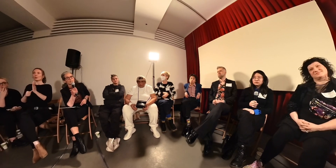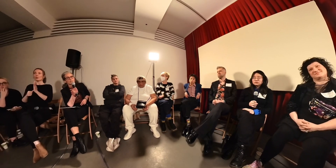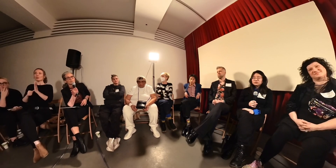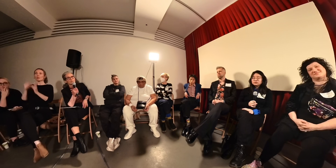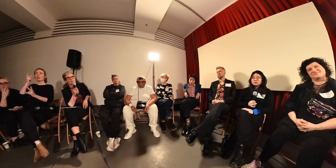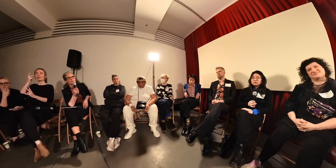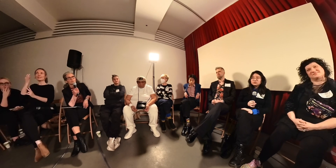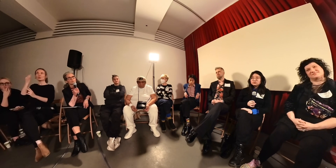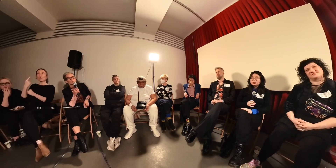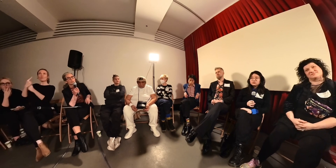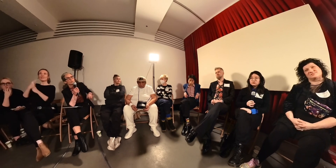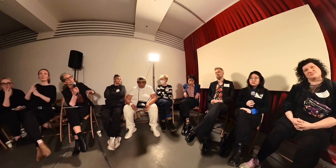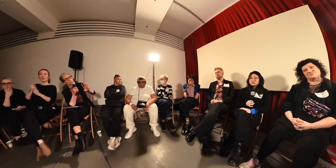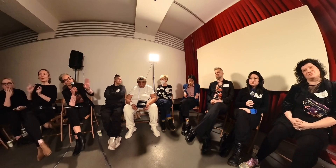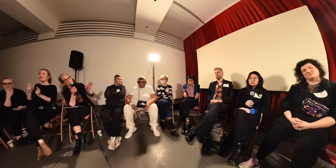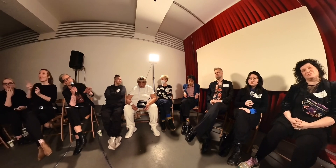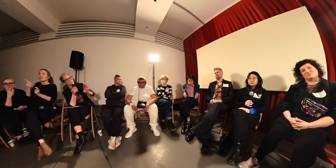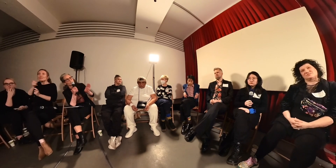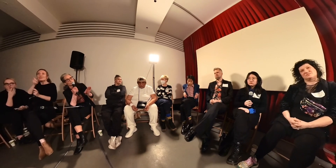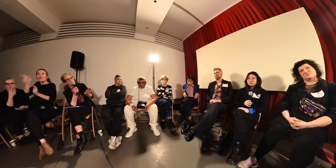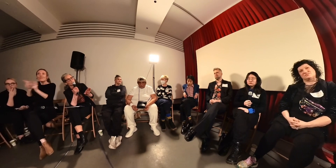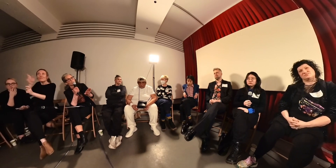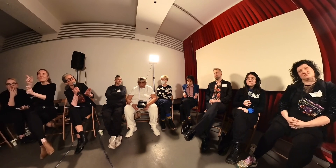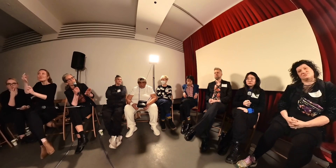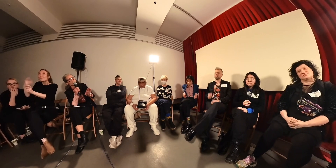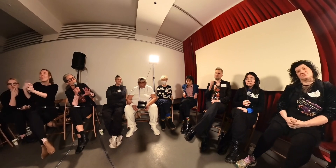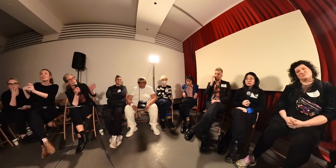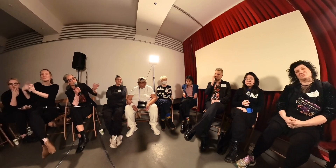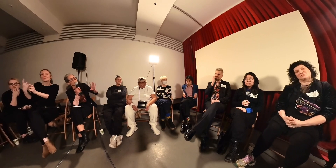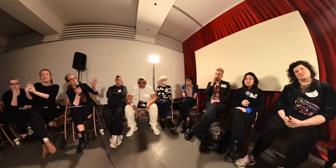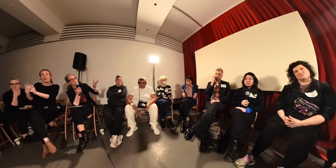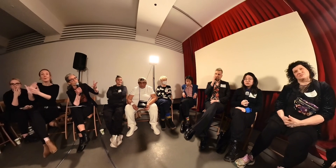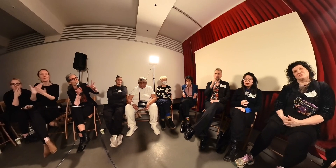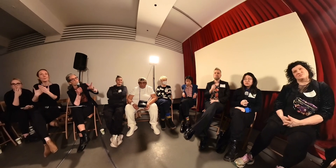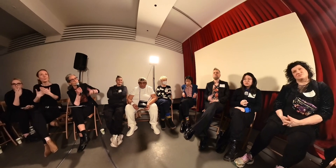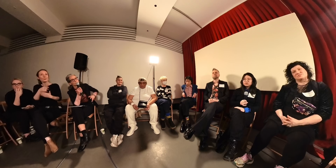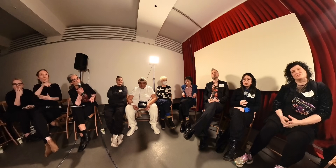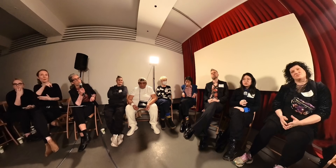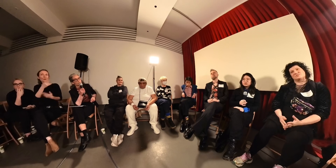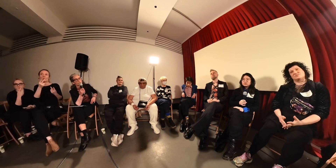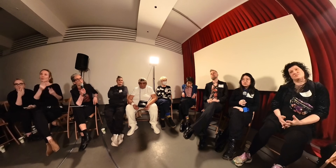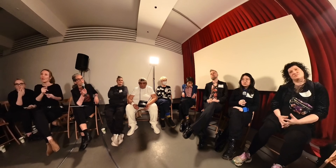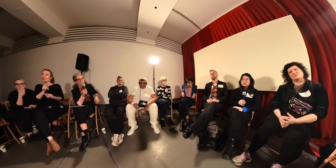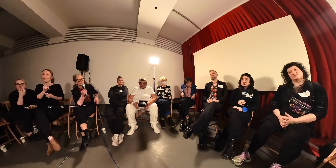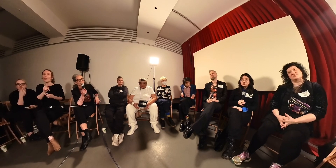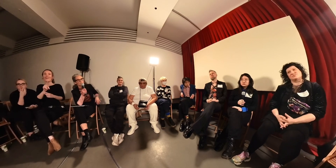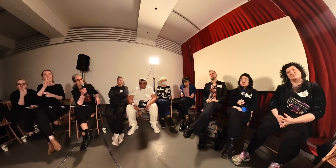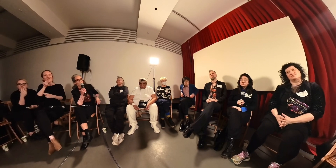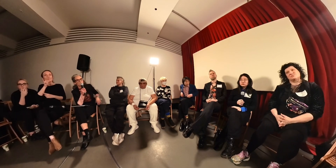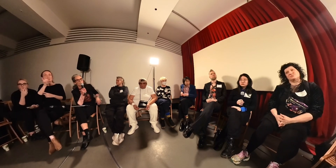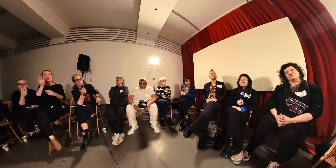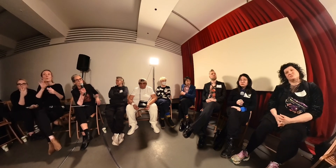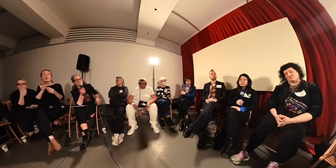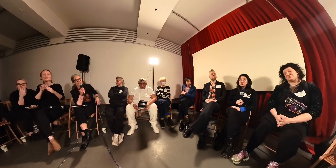Takže vlastně jakoby v tomhle tom aspektu jsem narážela na to, že to jako mělo něco společného s